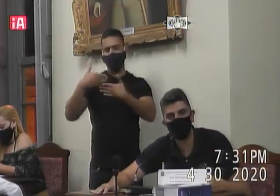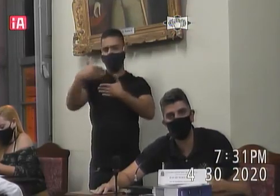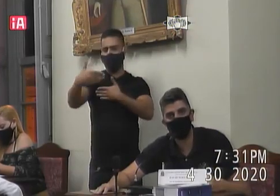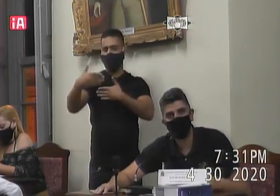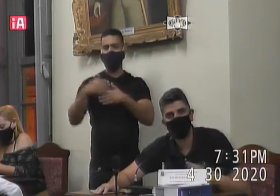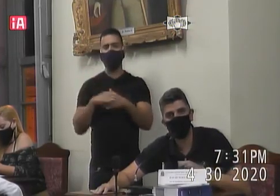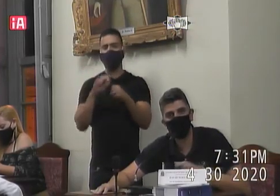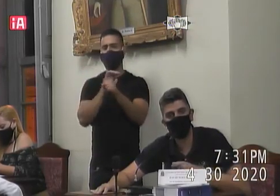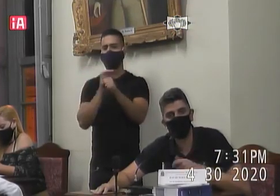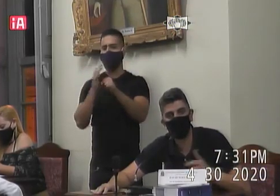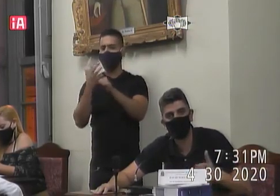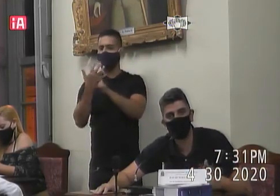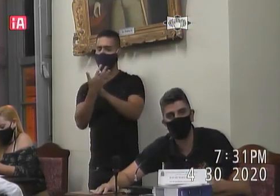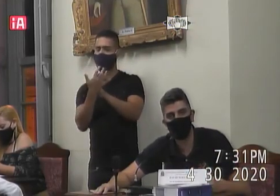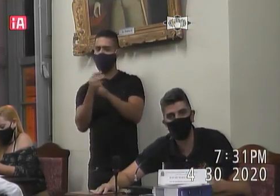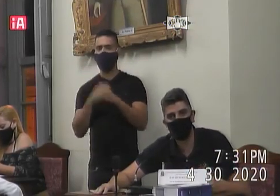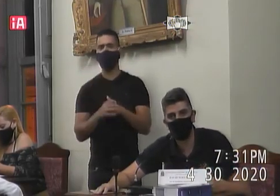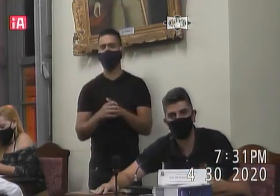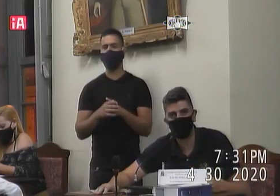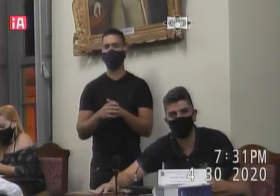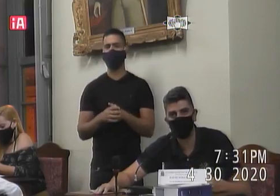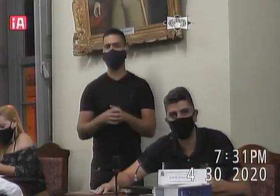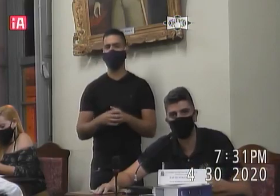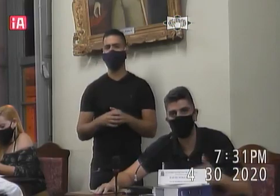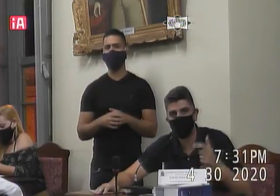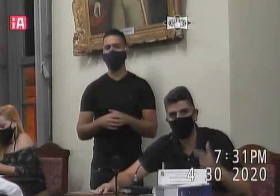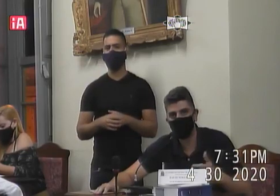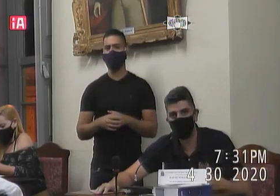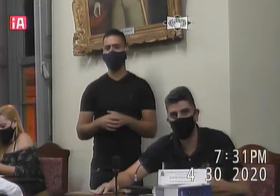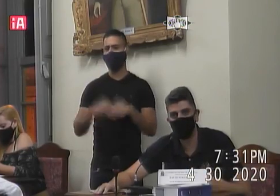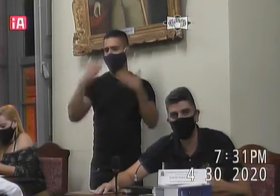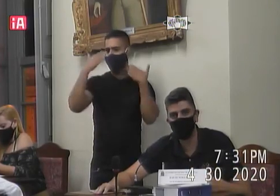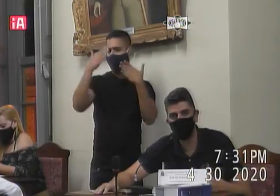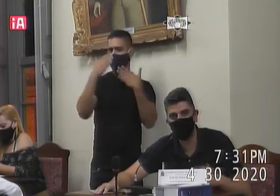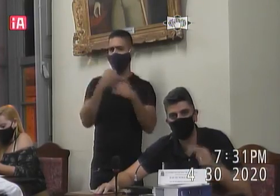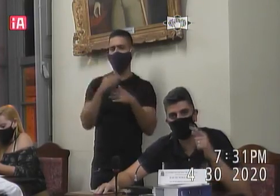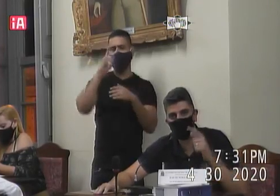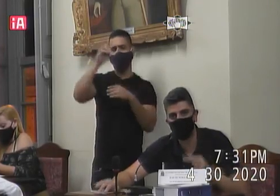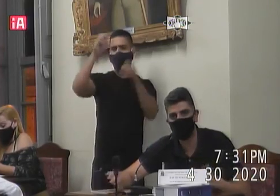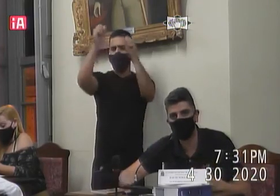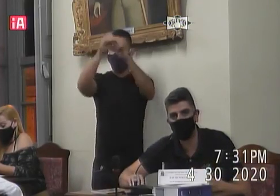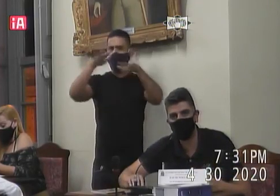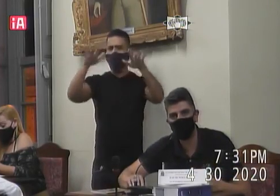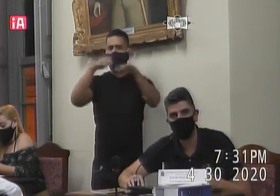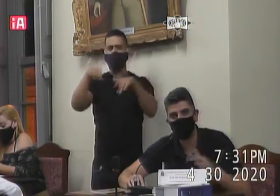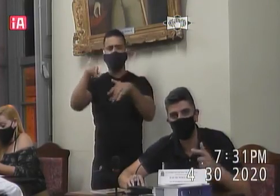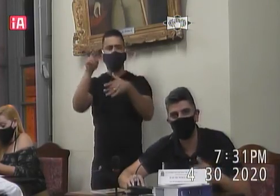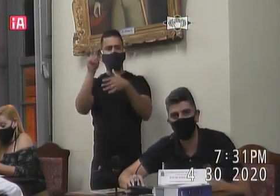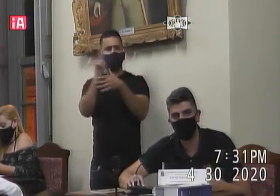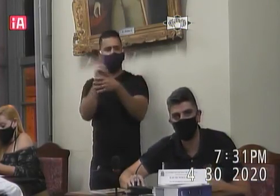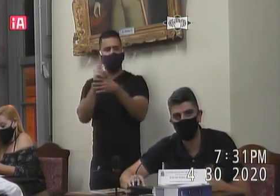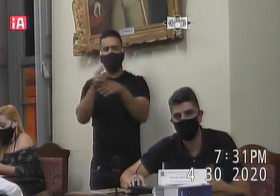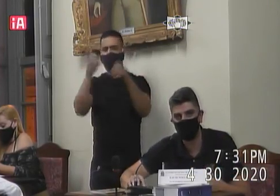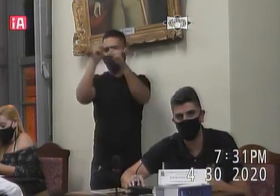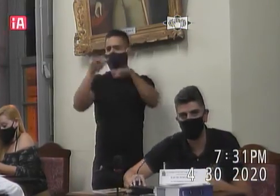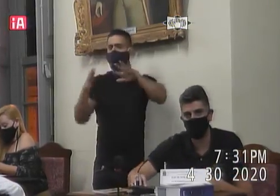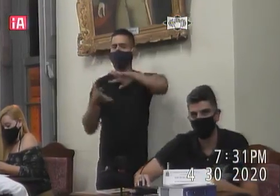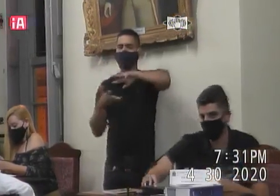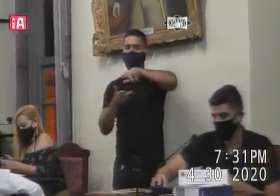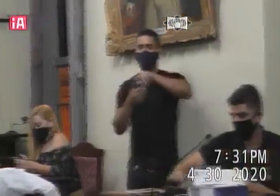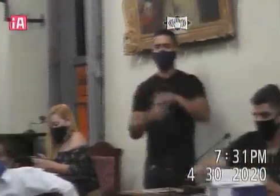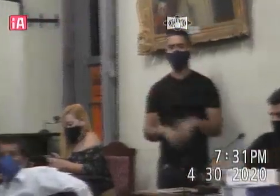enfrentamento dessa doença tão ruim aí. Tá certo? Muito obrigado aí, que Deus abençoe nossa cidade e que abençoe o mundo